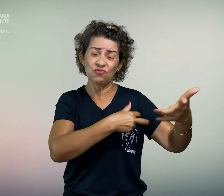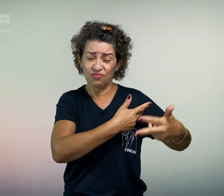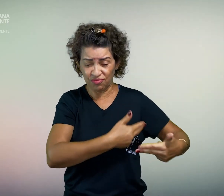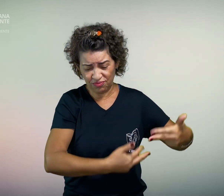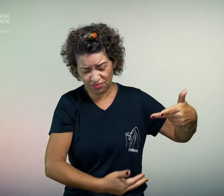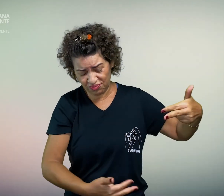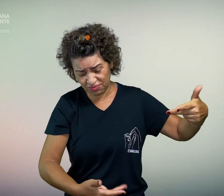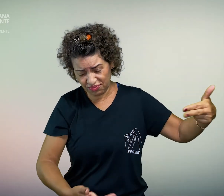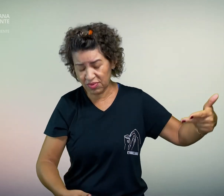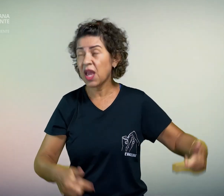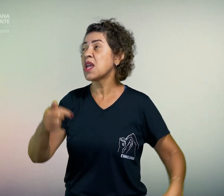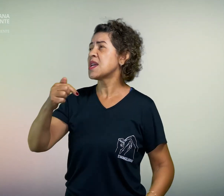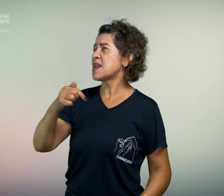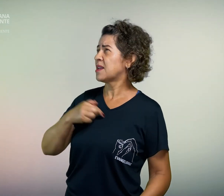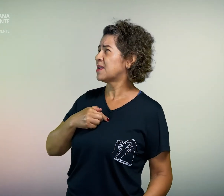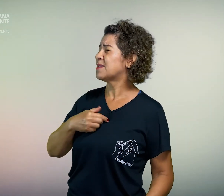o pecado de